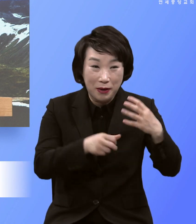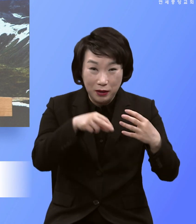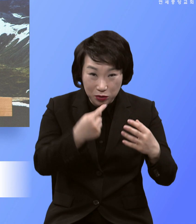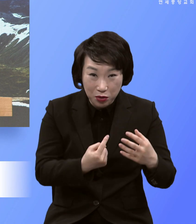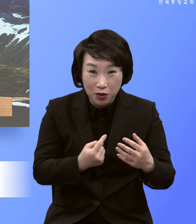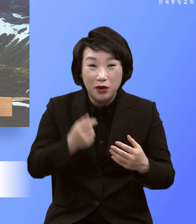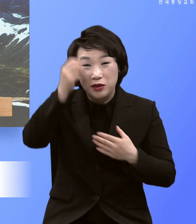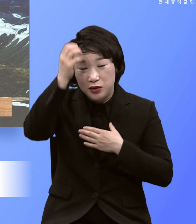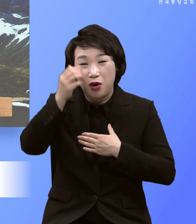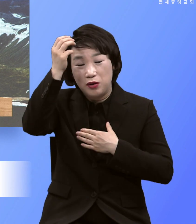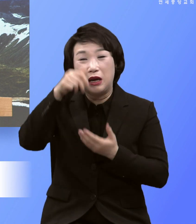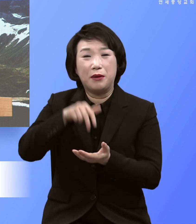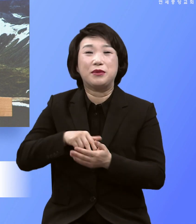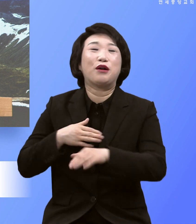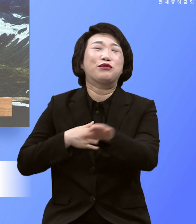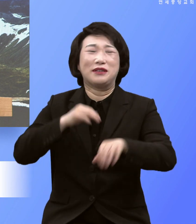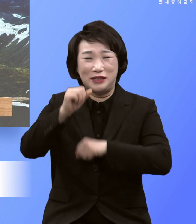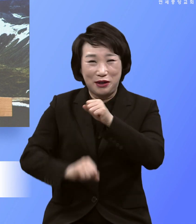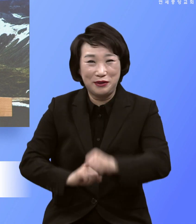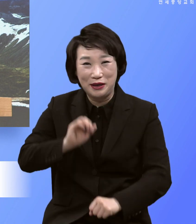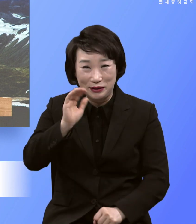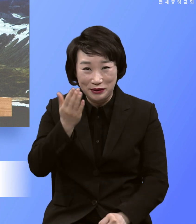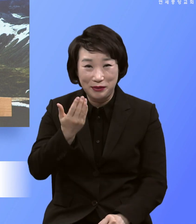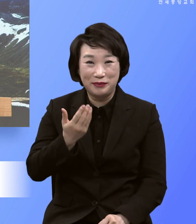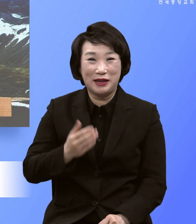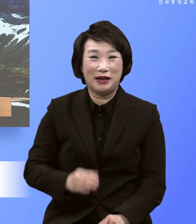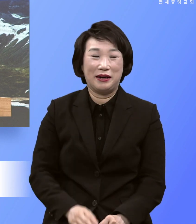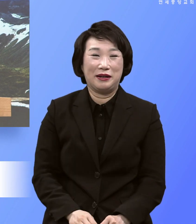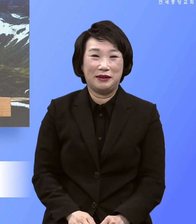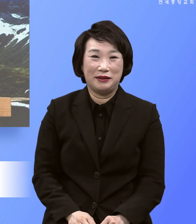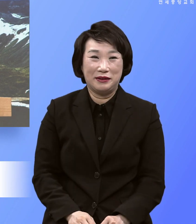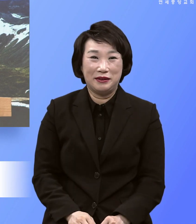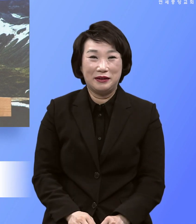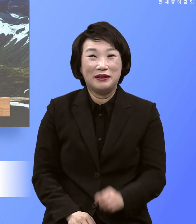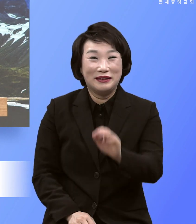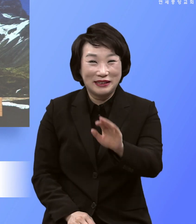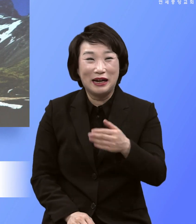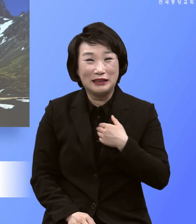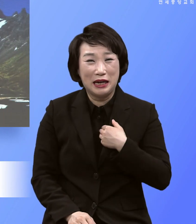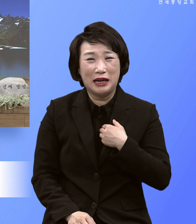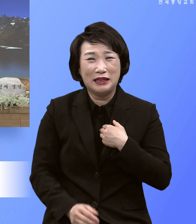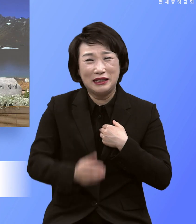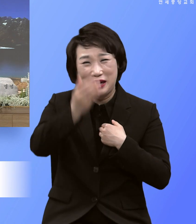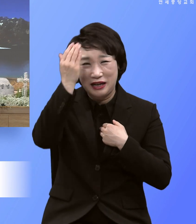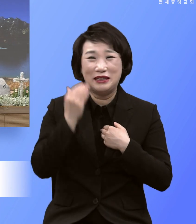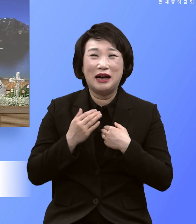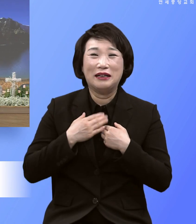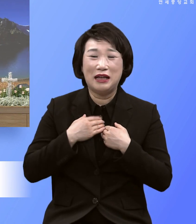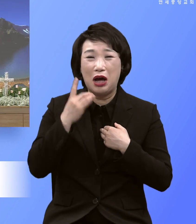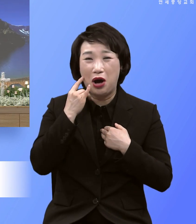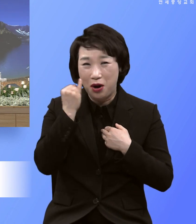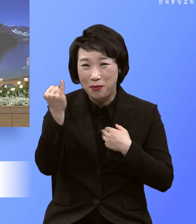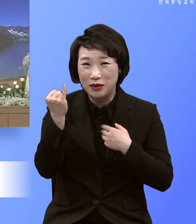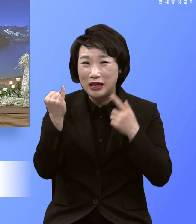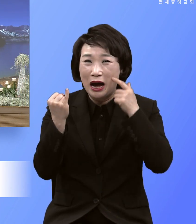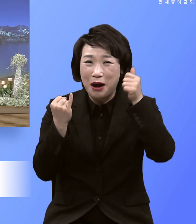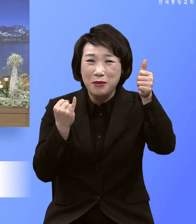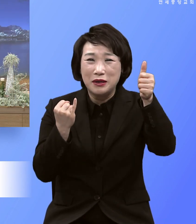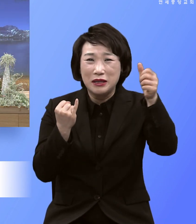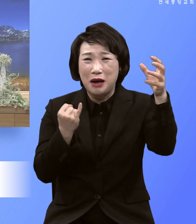받아도 영적으로 자유해야 합니다. 예, 우리 어머님께서